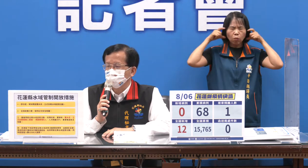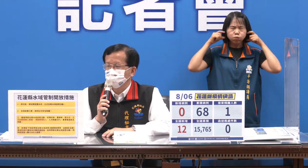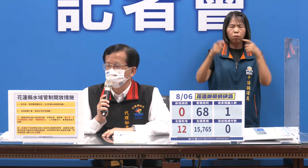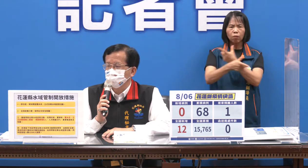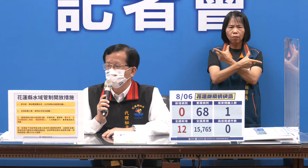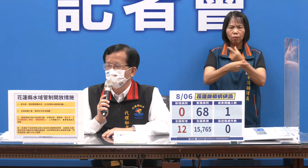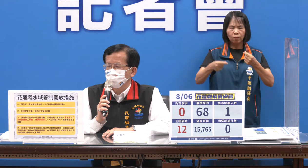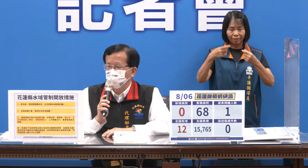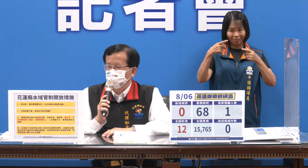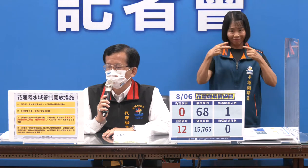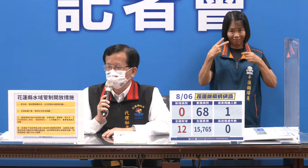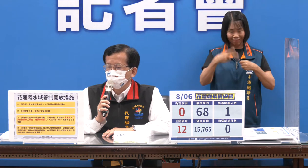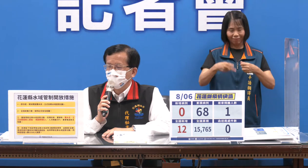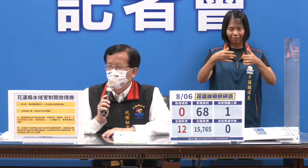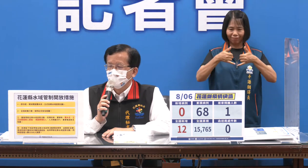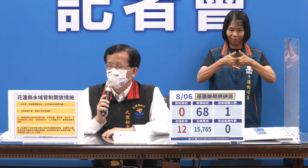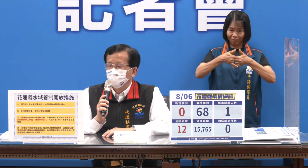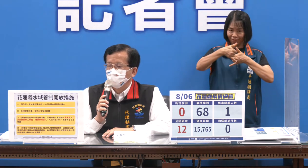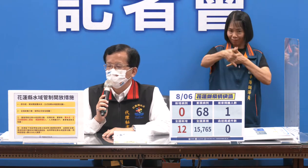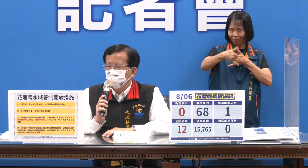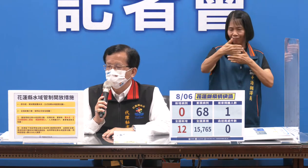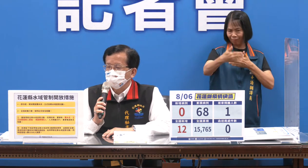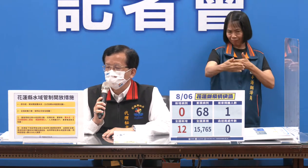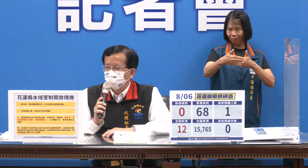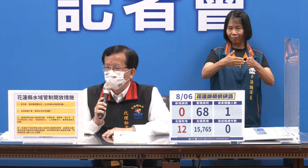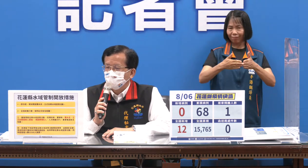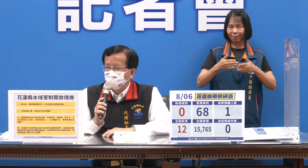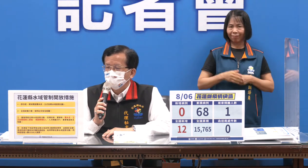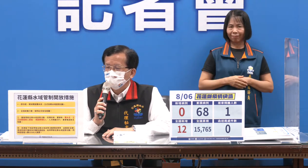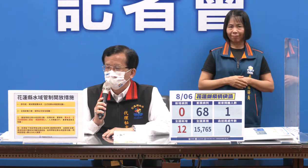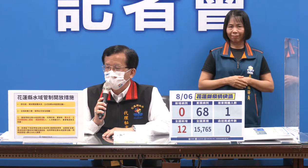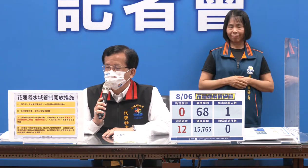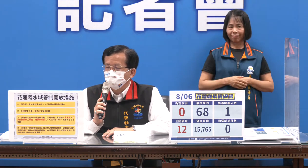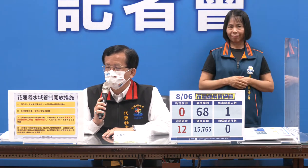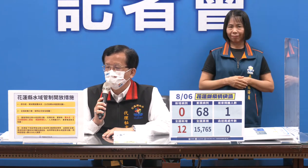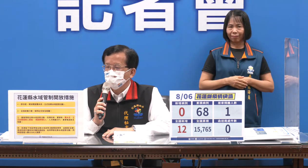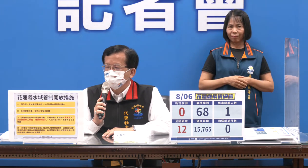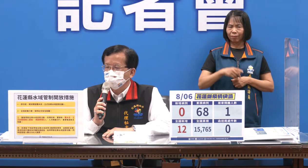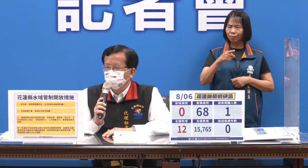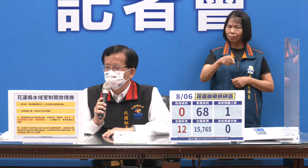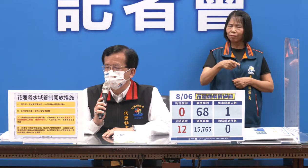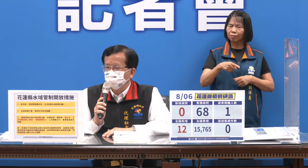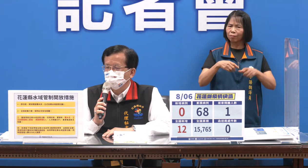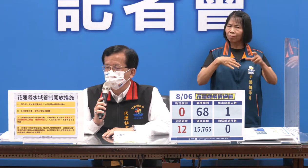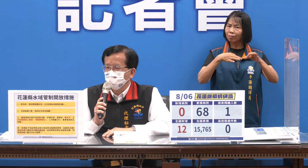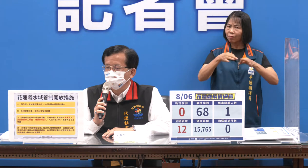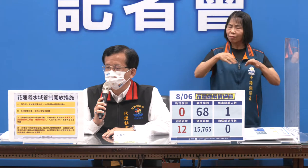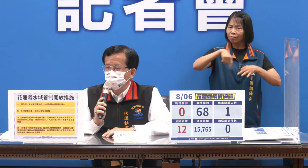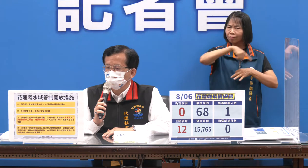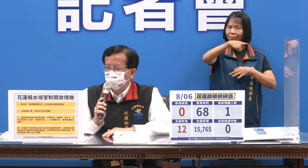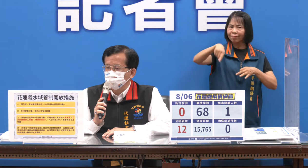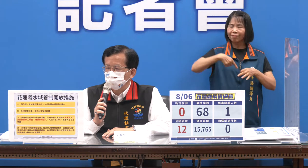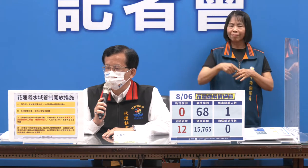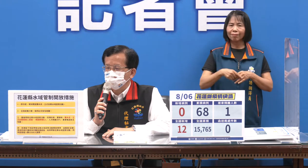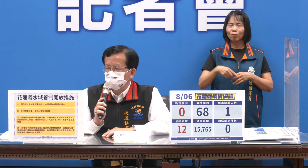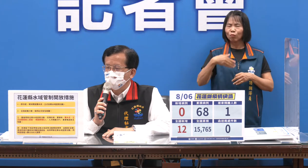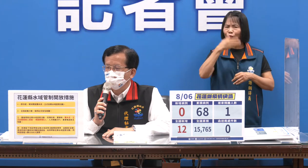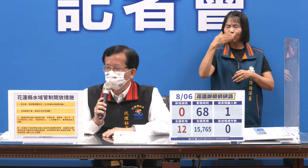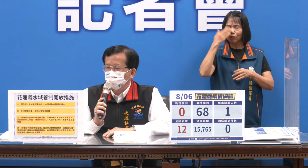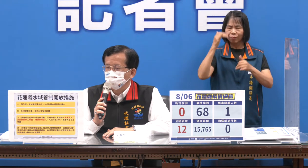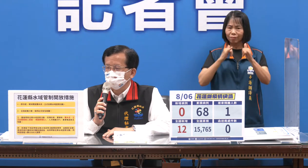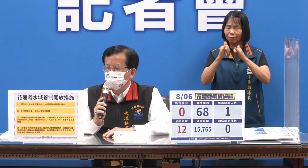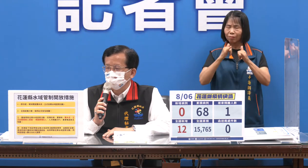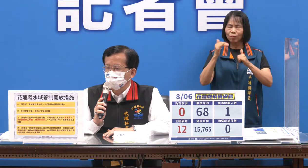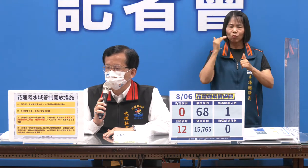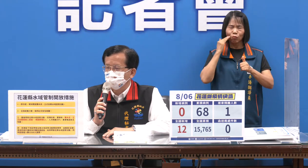且保持社交安全距离。我们业者带着观光客或者我们有意从事水上